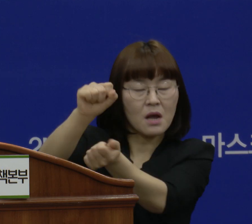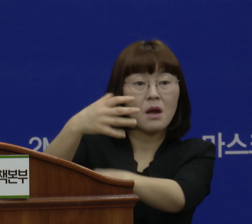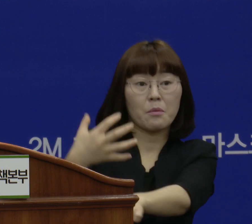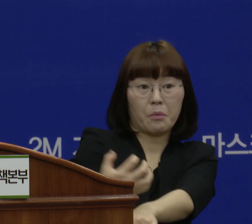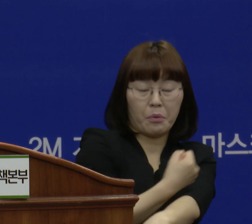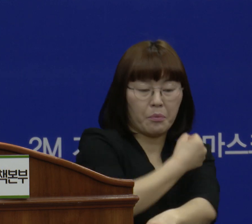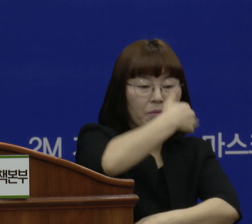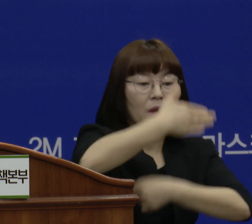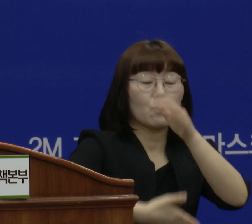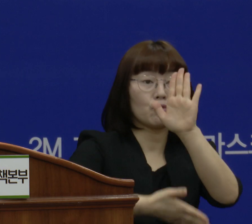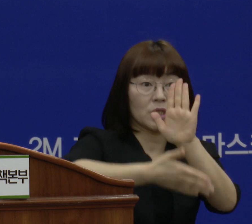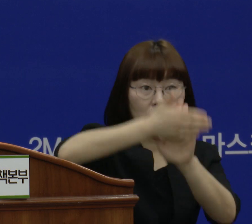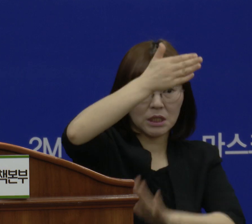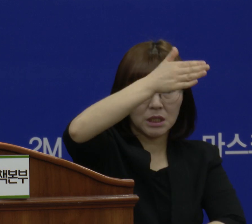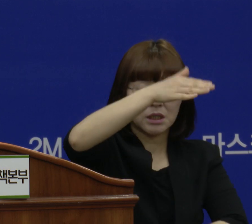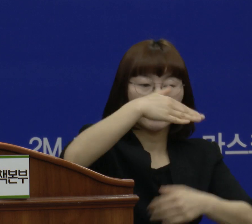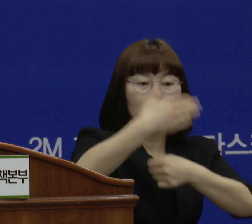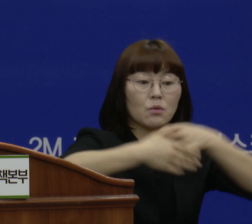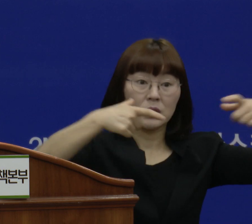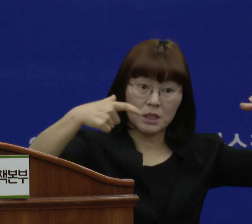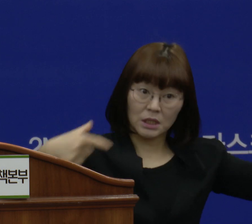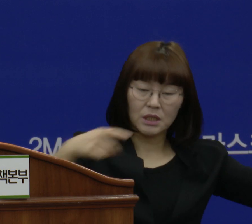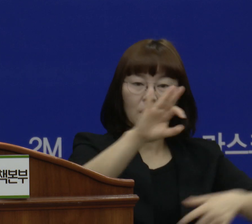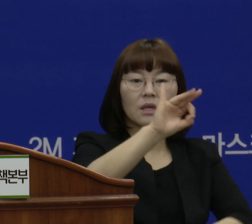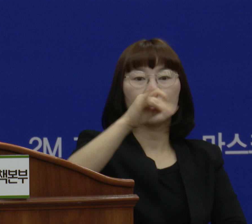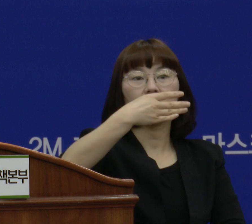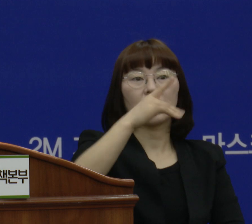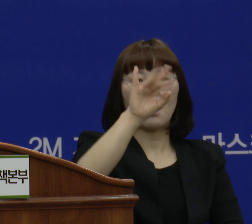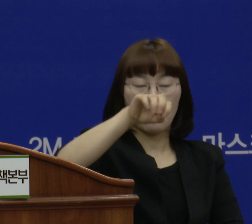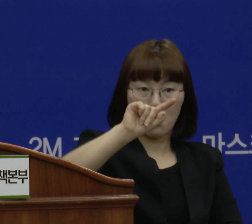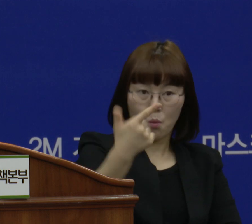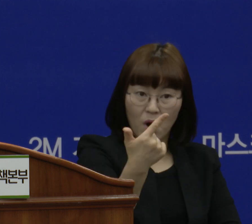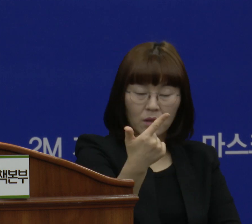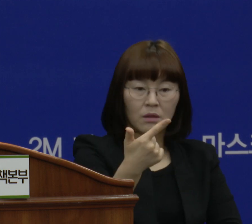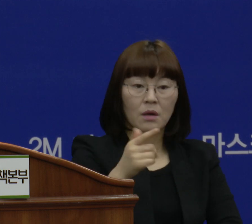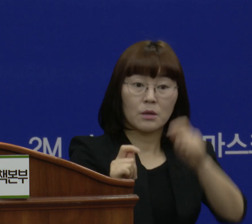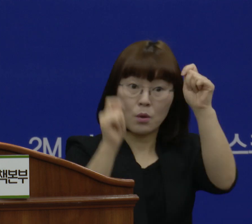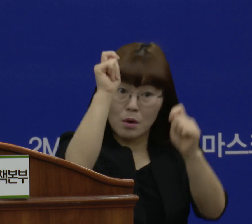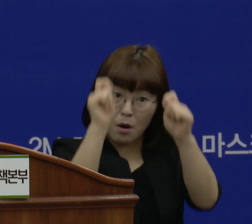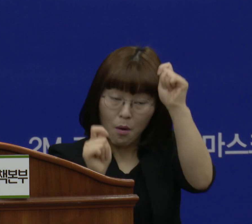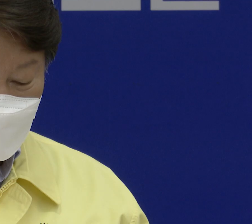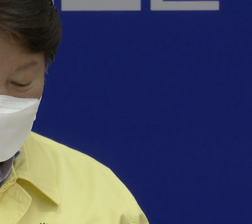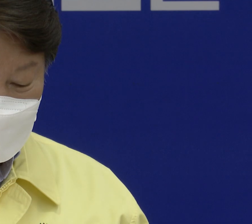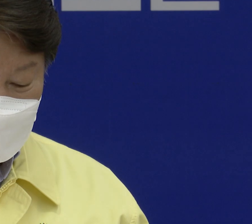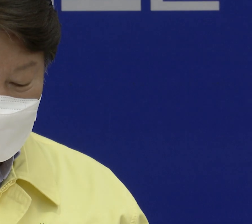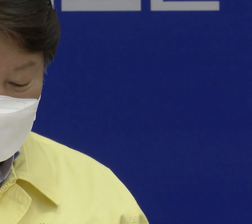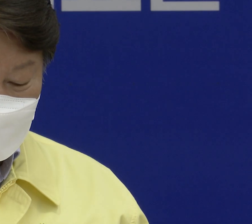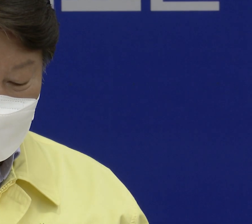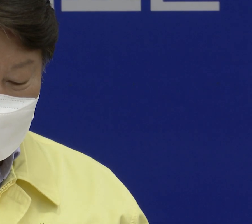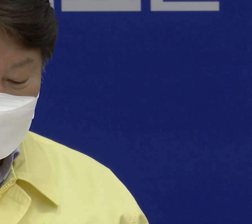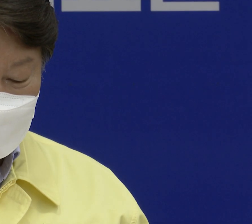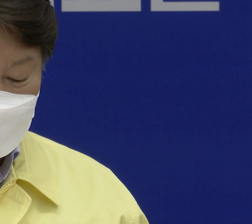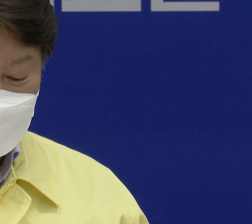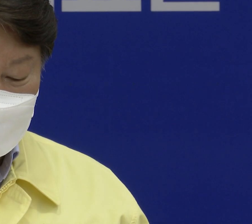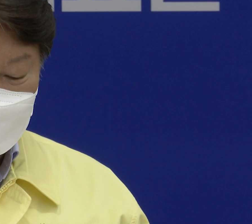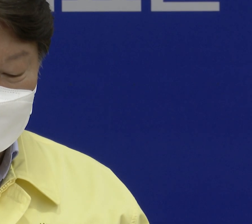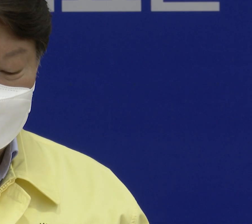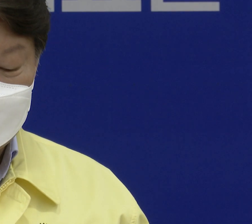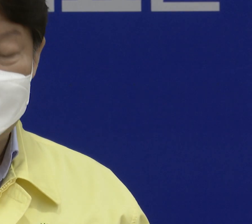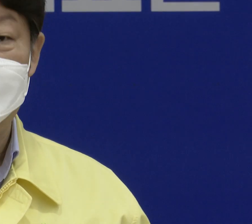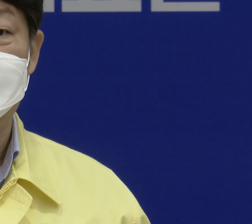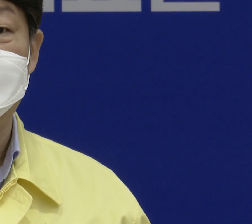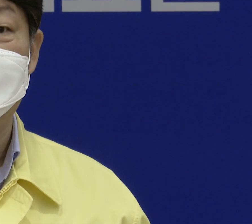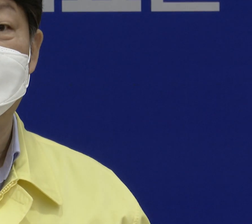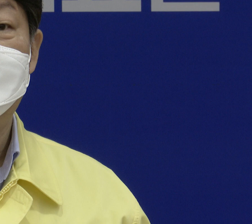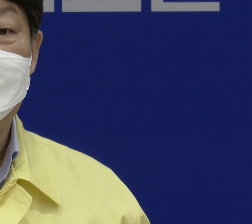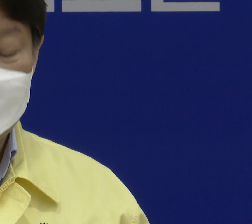우리 시에서도 이태원 클럽 관련 확진자가 발생하였습니다. 불특정 다수가